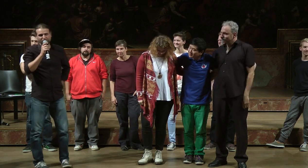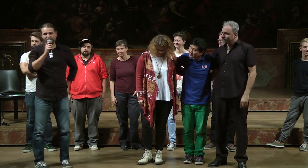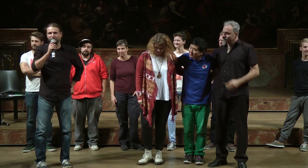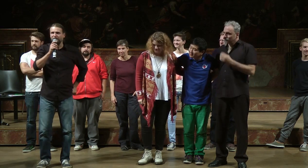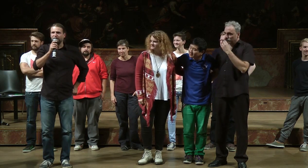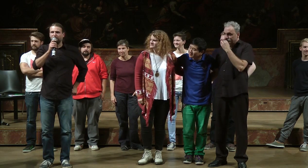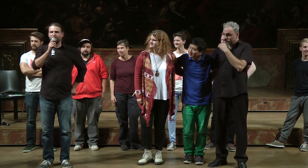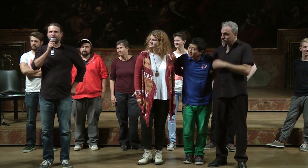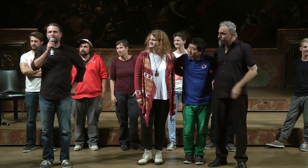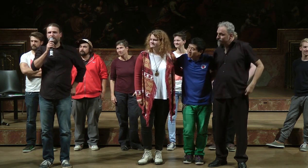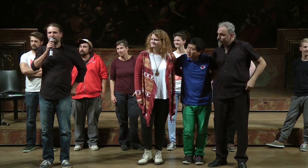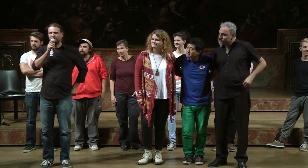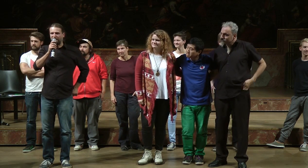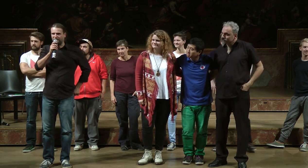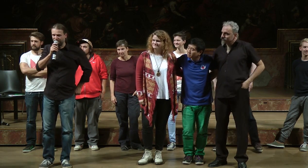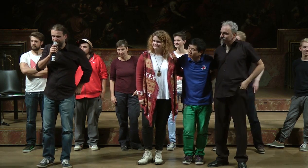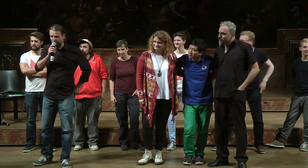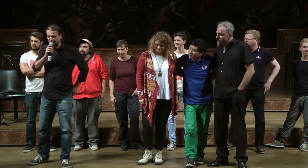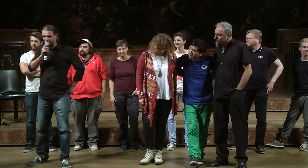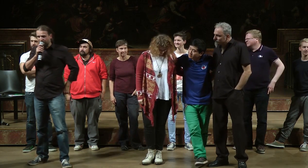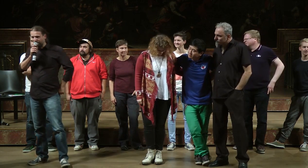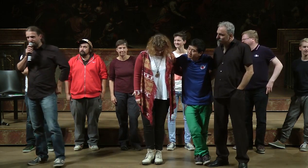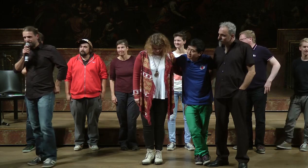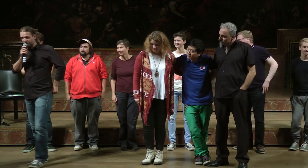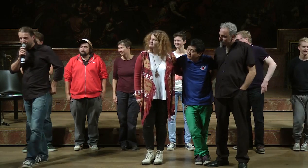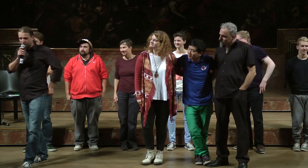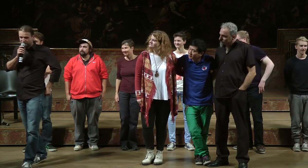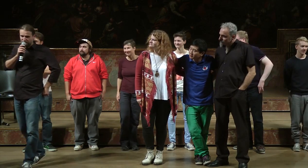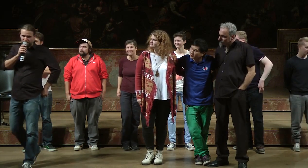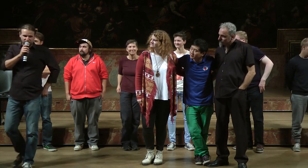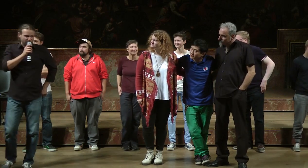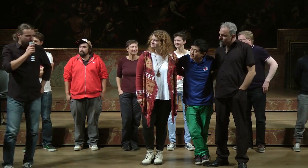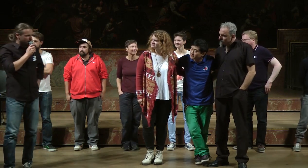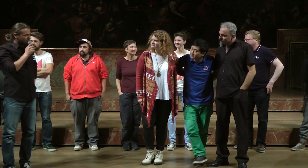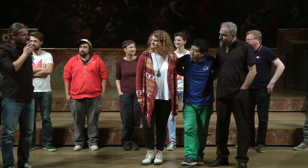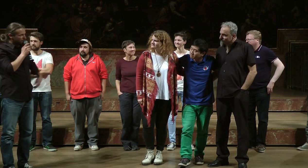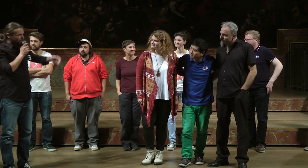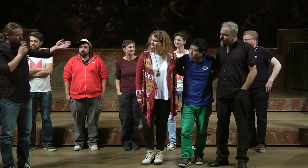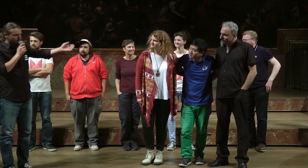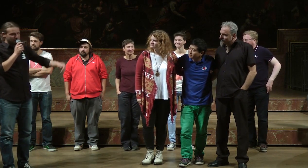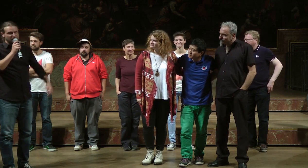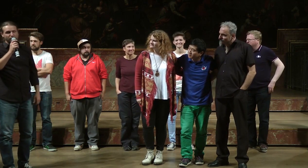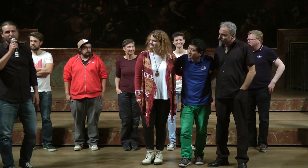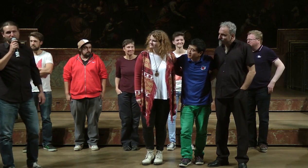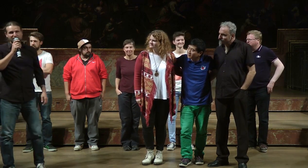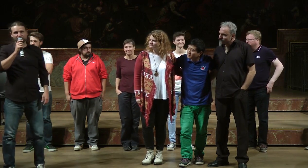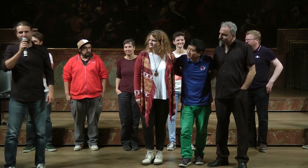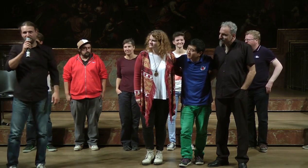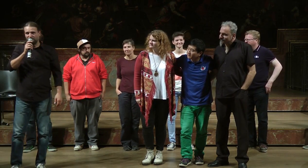zwar machen wir das folgendermaßen. Wenn Sie möchten, dass Giuseppe diesen Poetry Slam gewinnt, dann